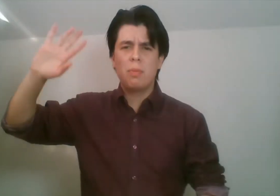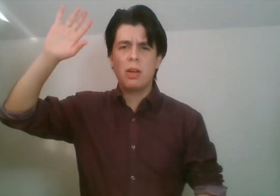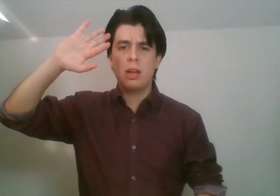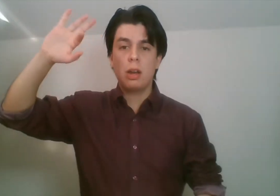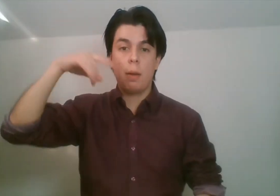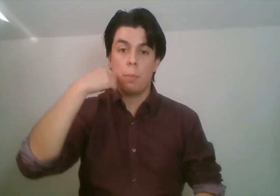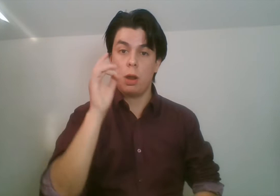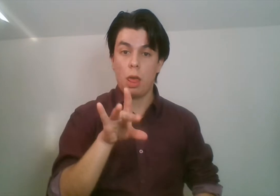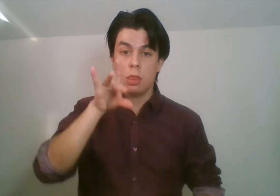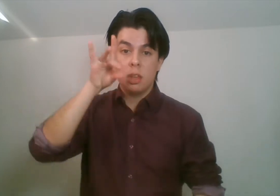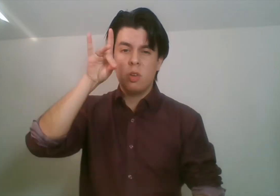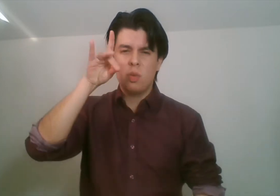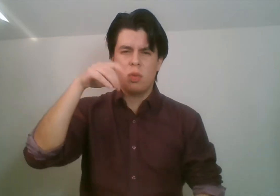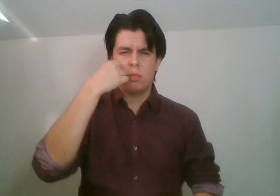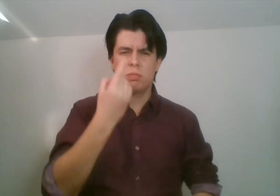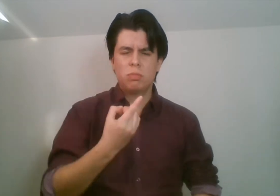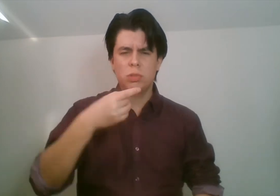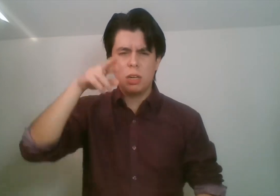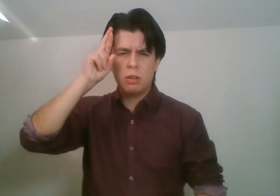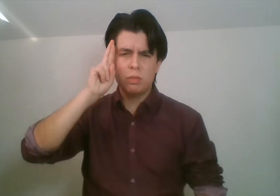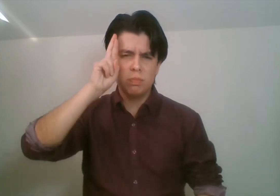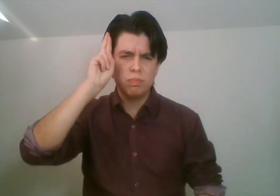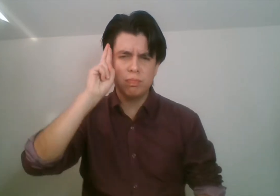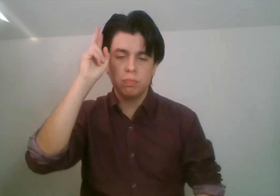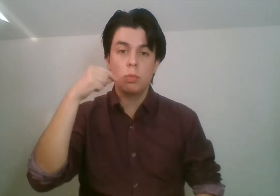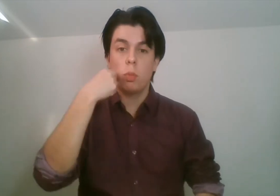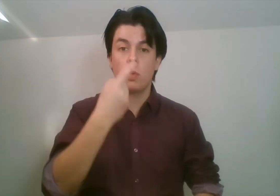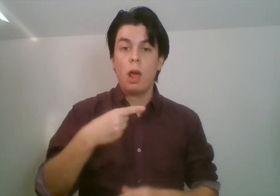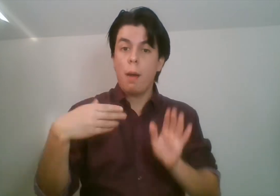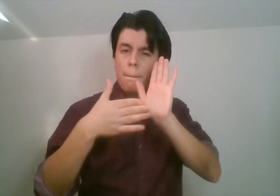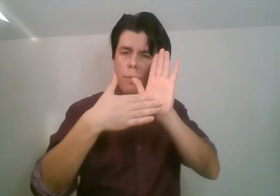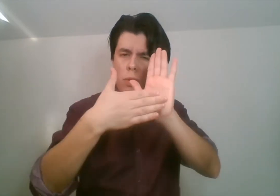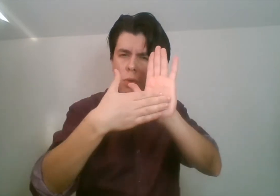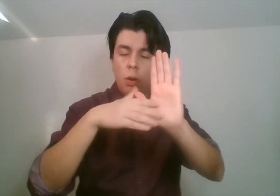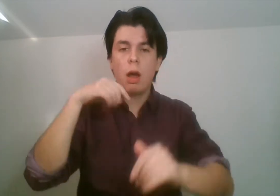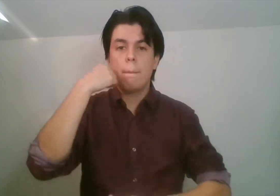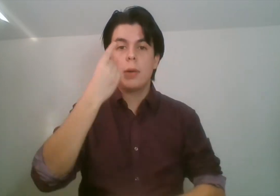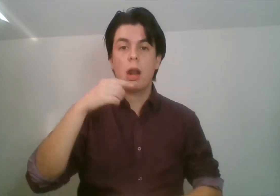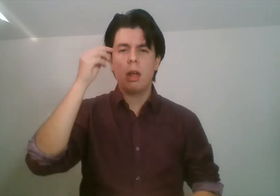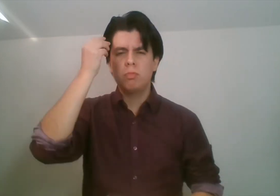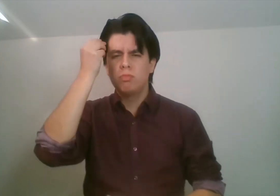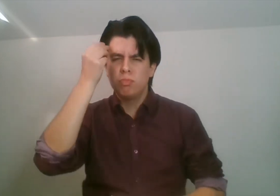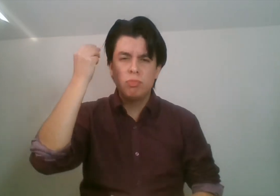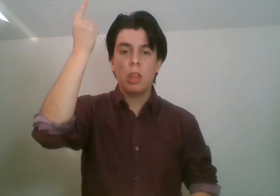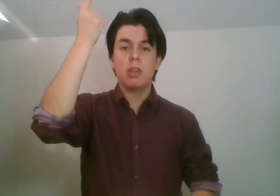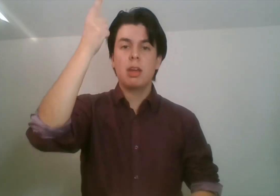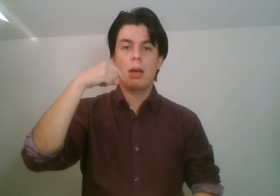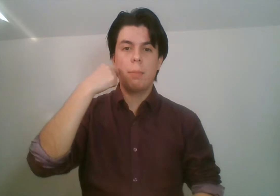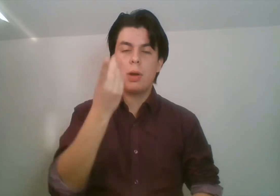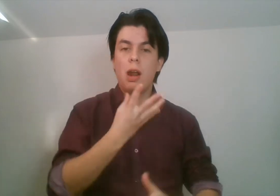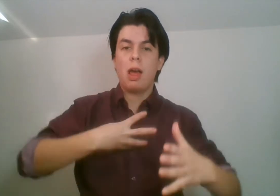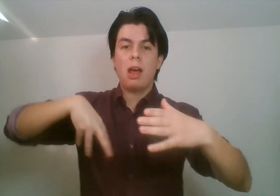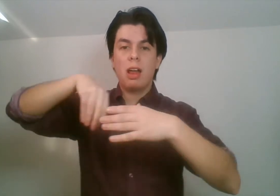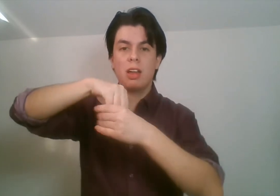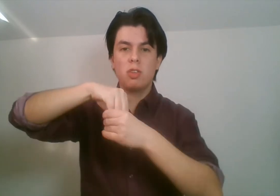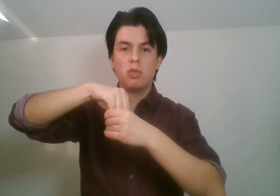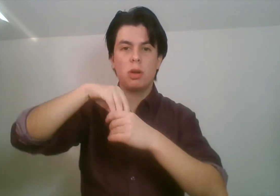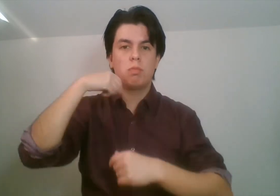Para imaginar, para descubrir, para reflexionar, para proponer, para idear, para